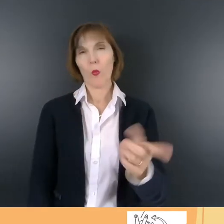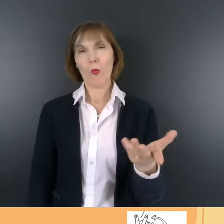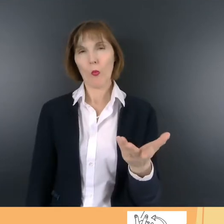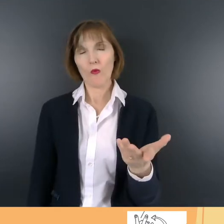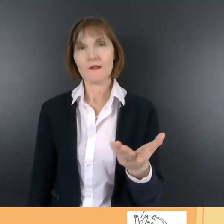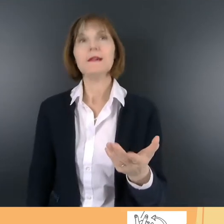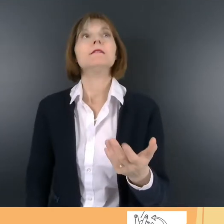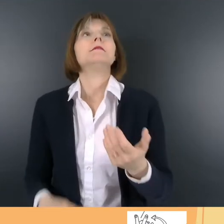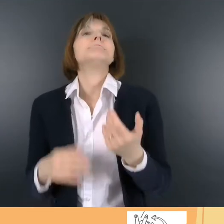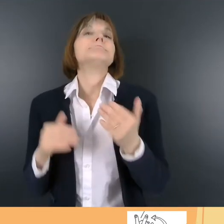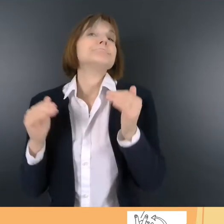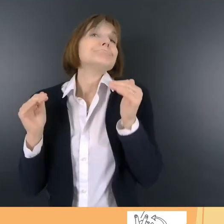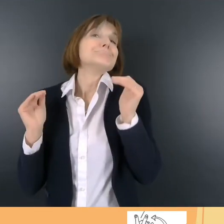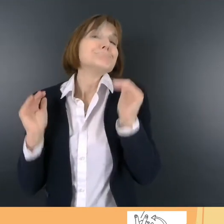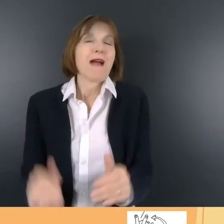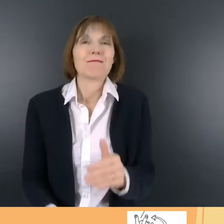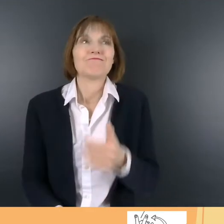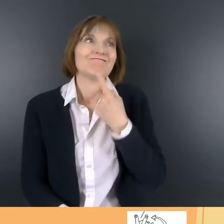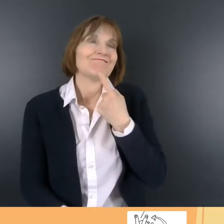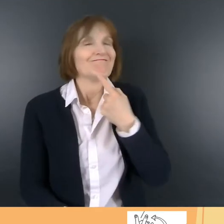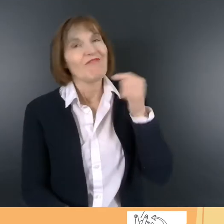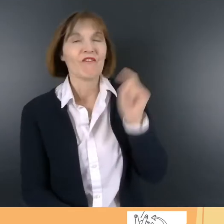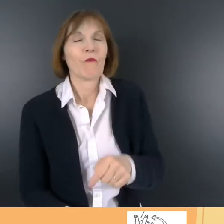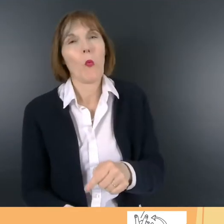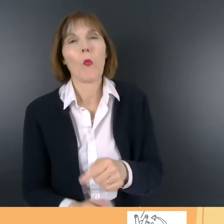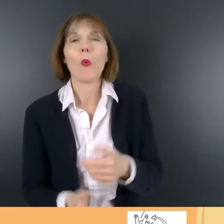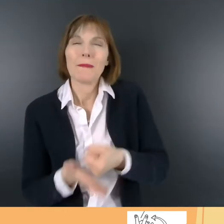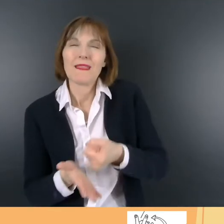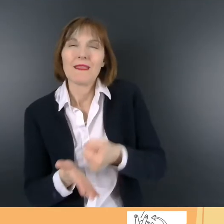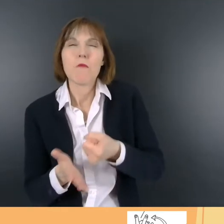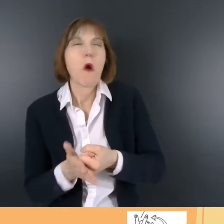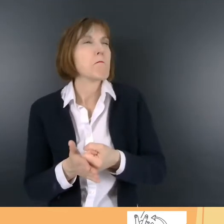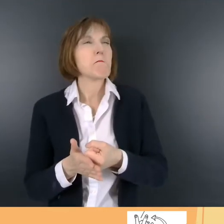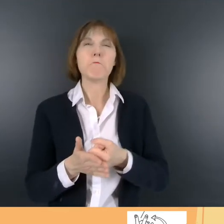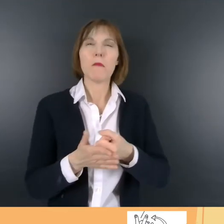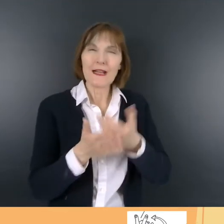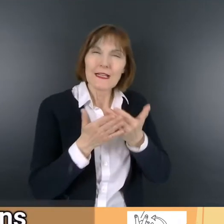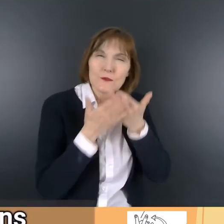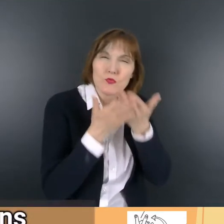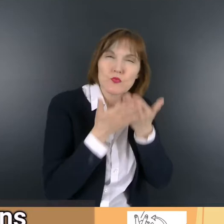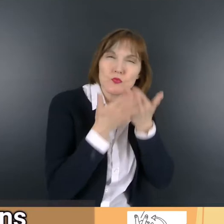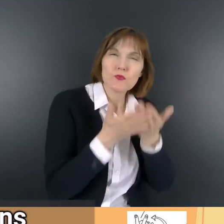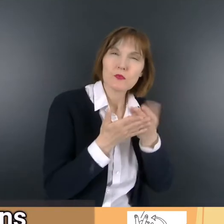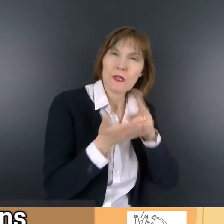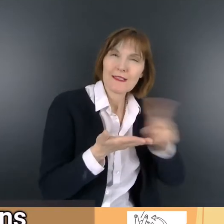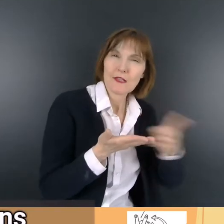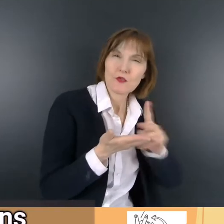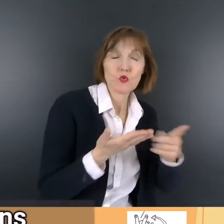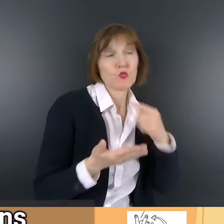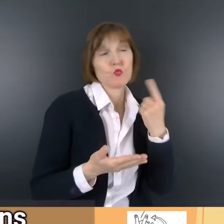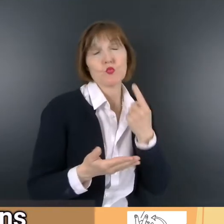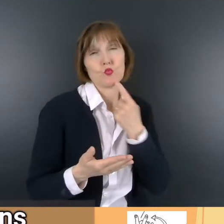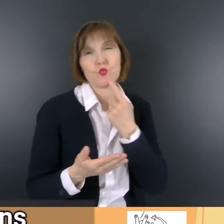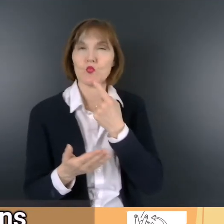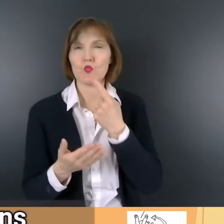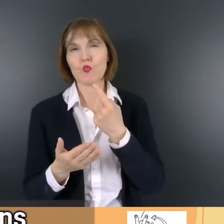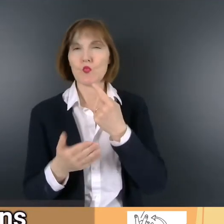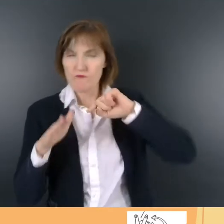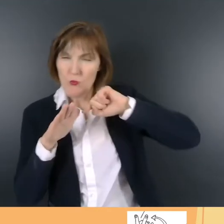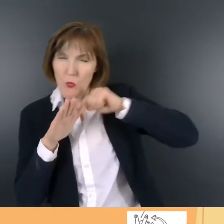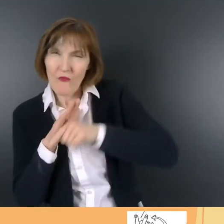obligé, quand on étudie la traduction, quelles que soient les langues, on est toujours un petit peu dans l'apprentissage ou l